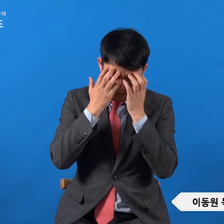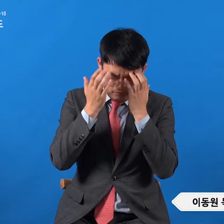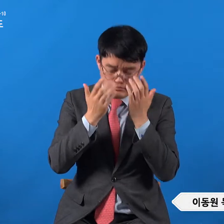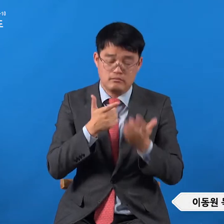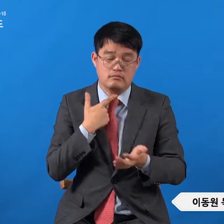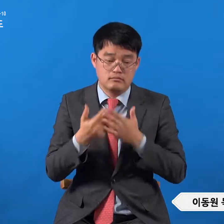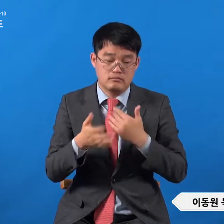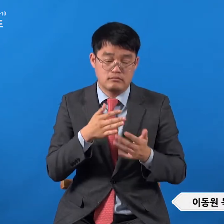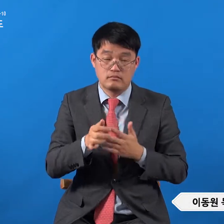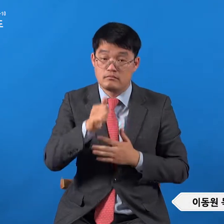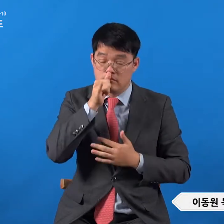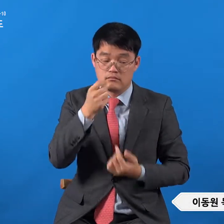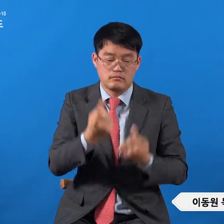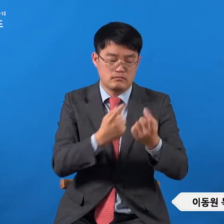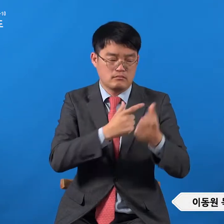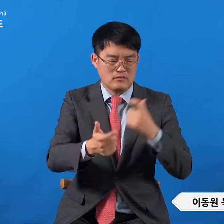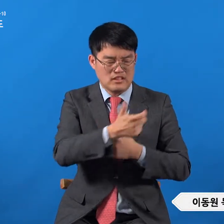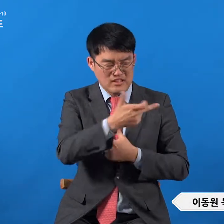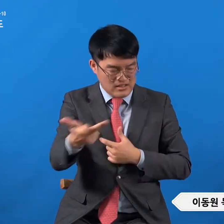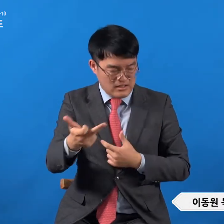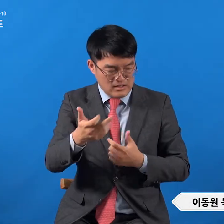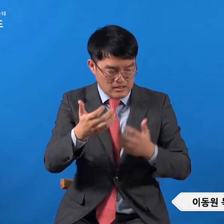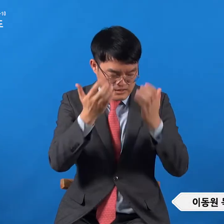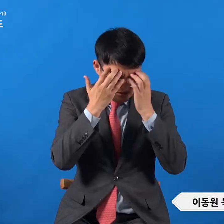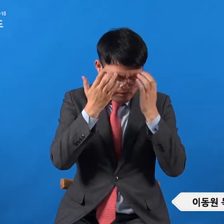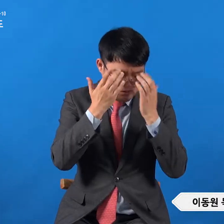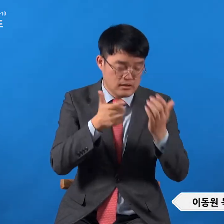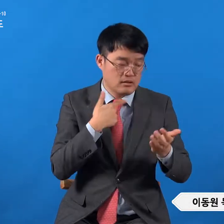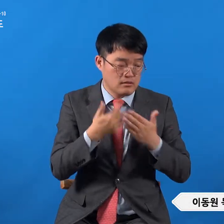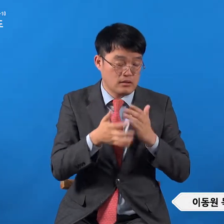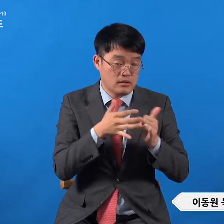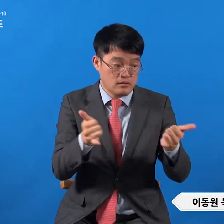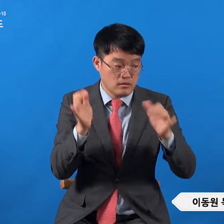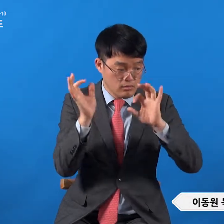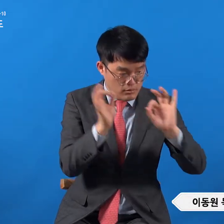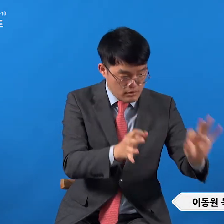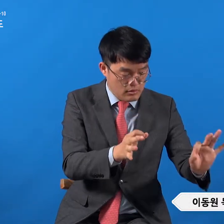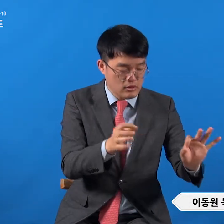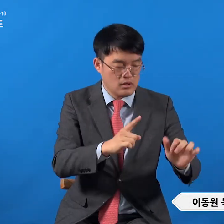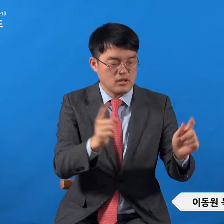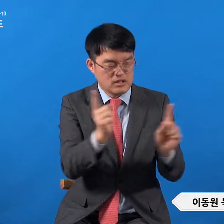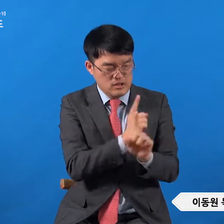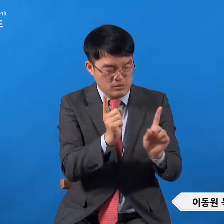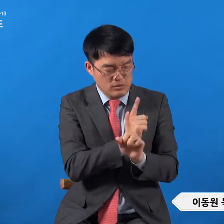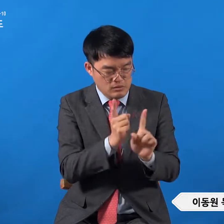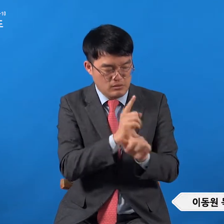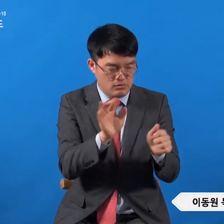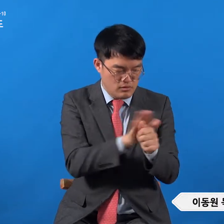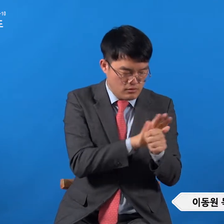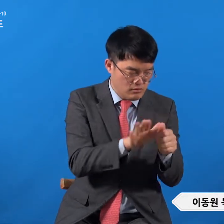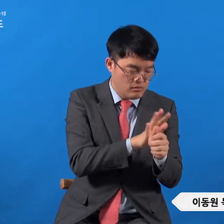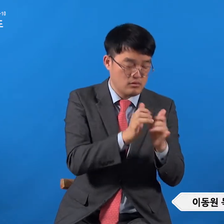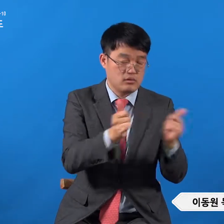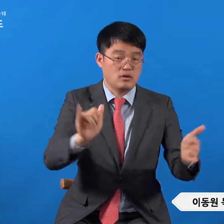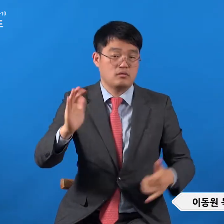있지만 나보다 더 큰 시련을 경험하는 사람들을 바라보면서 그들을 치료하는 자가 되는 것입니다.